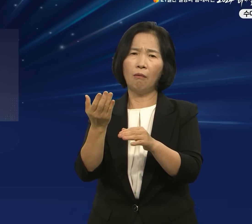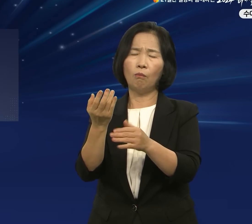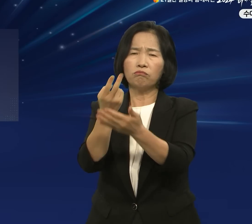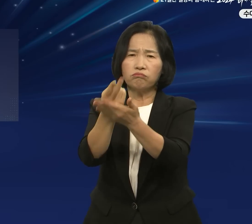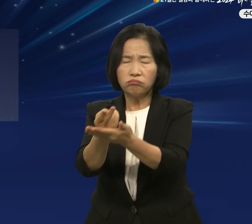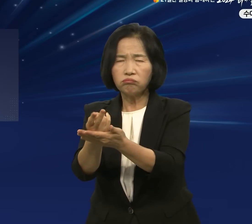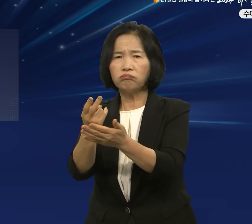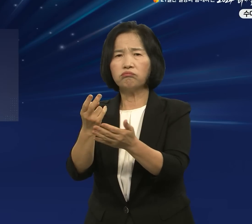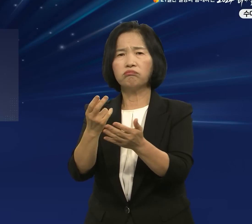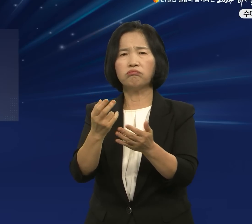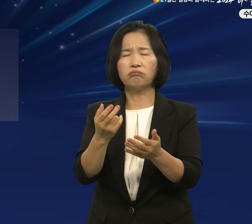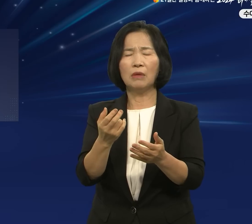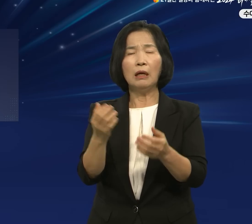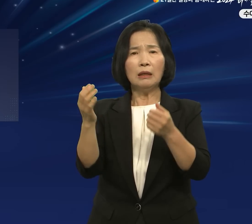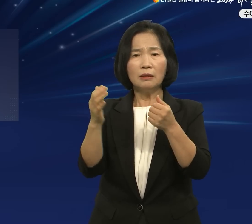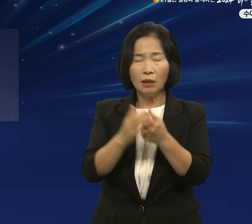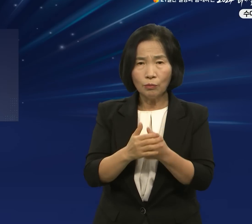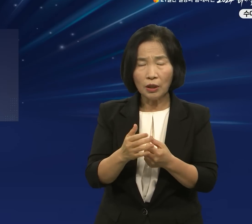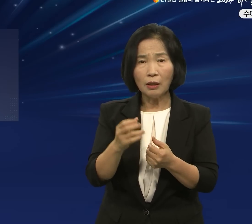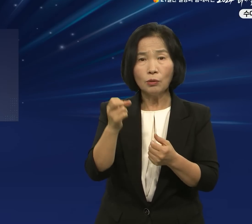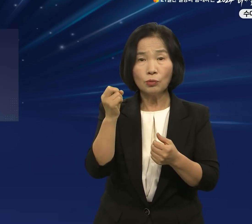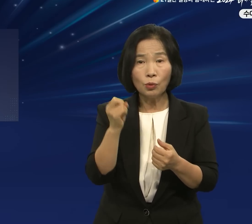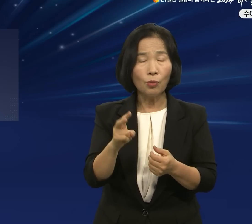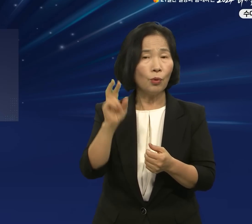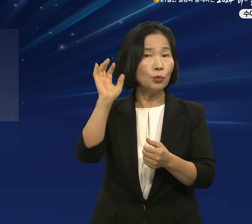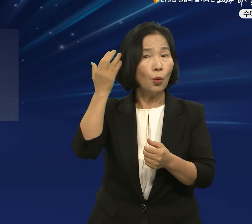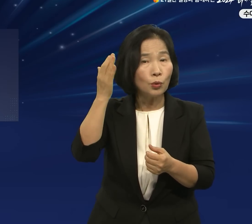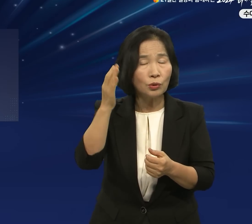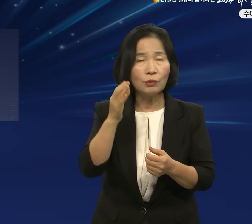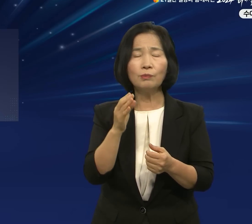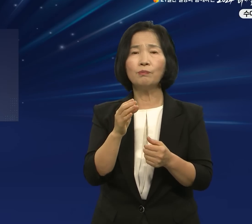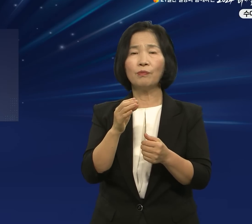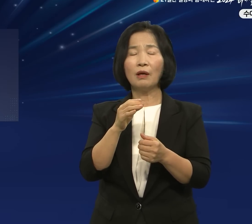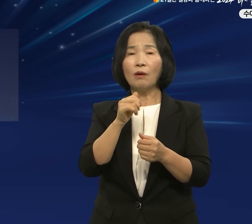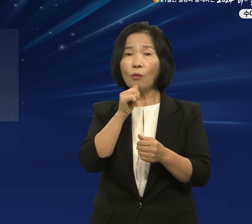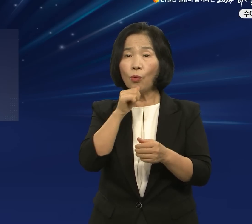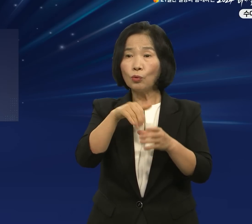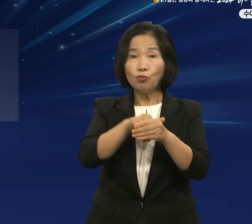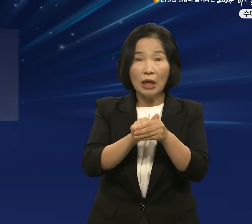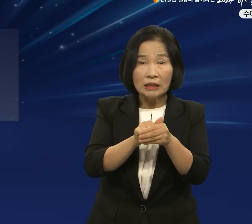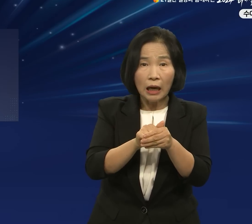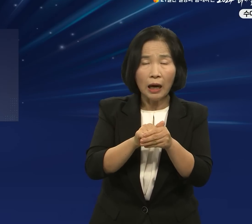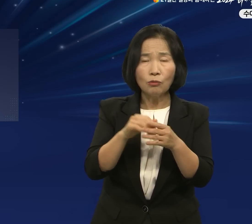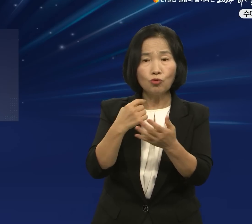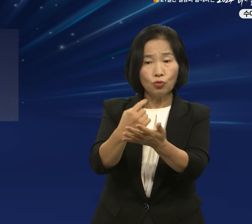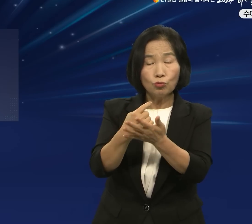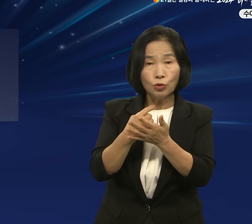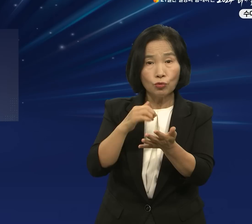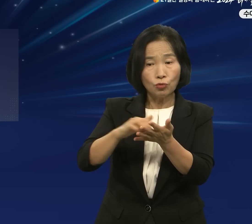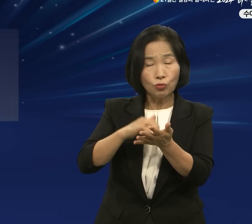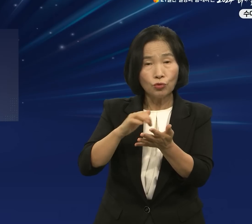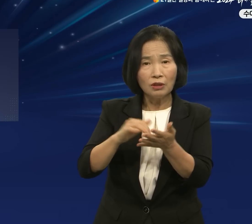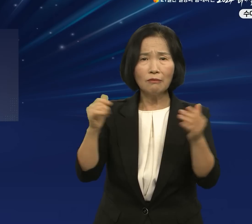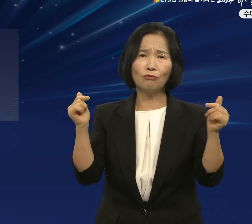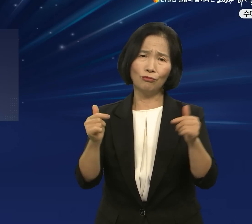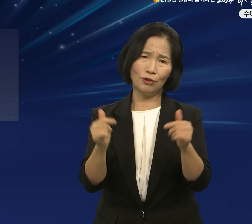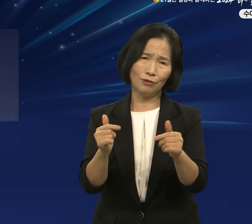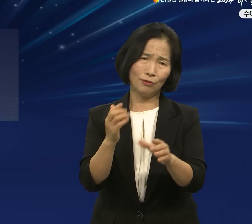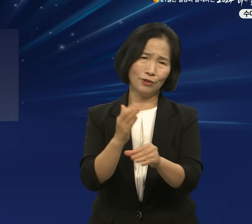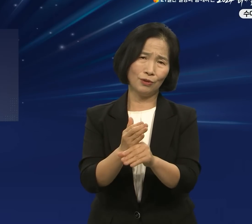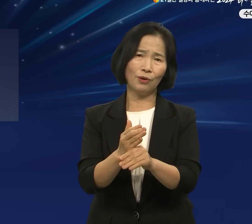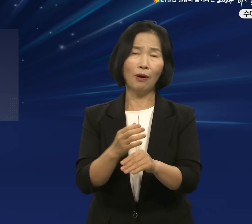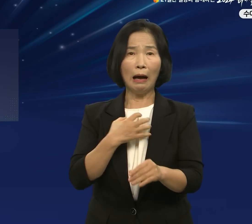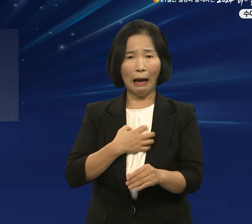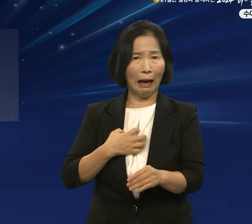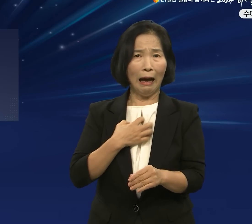설상가상으로 식생활 변화와 또 세대 체인지로 갈수록 된장을 찾는 고객은 줄어들고 있습니다.